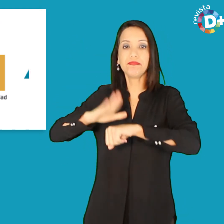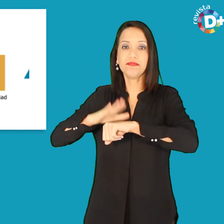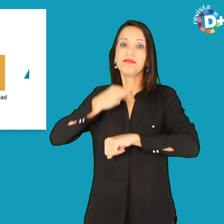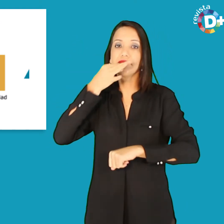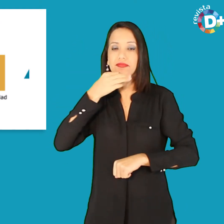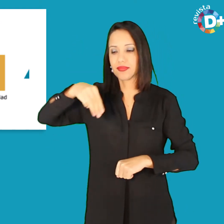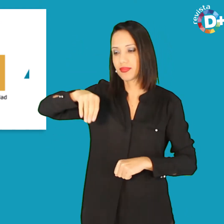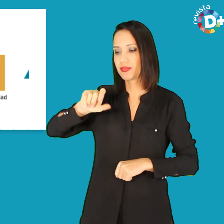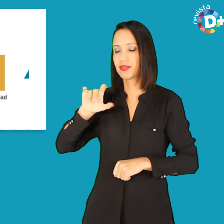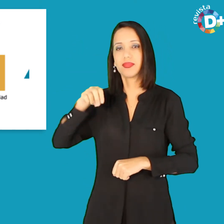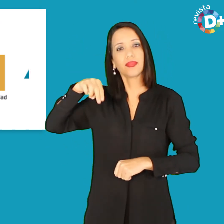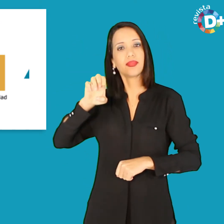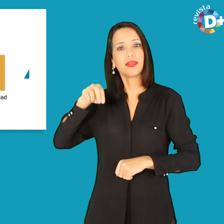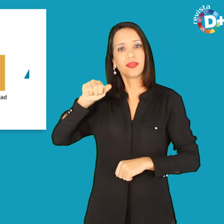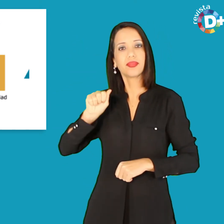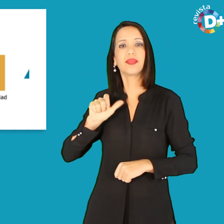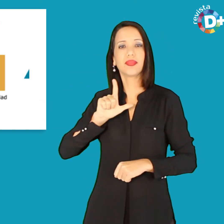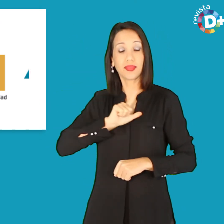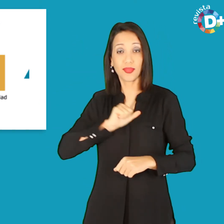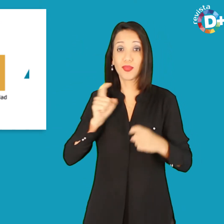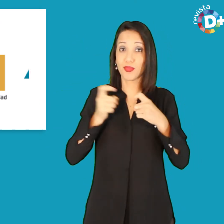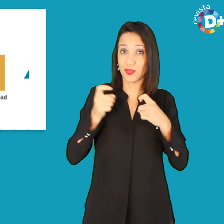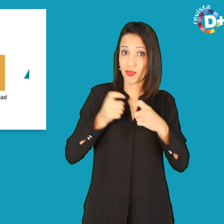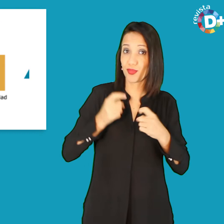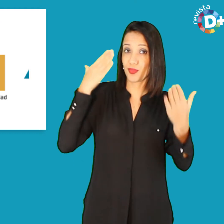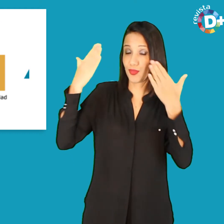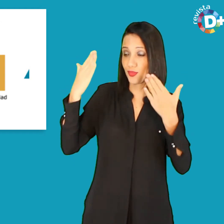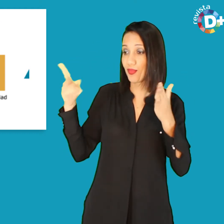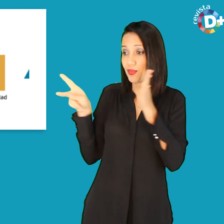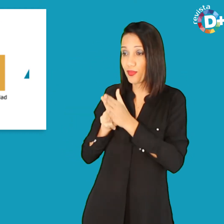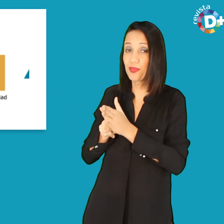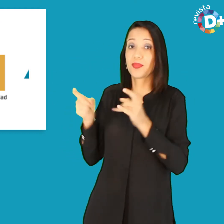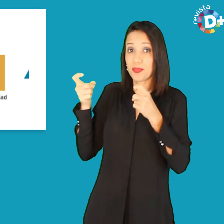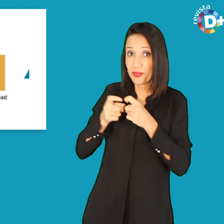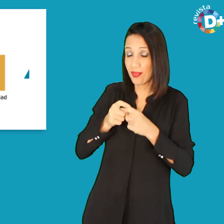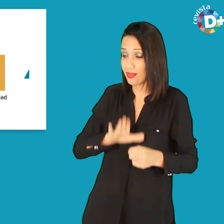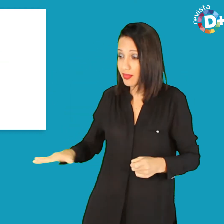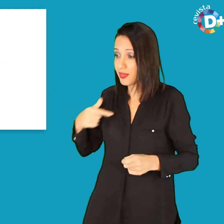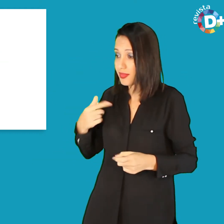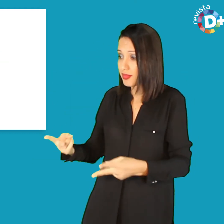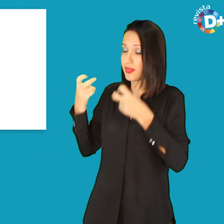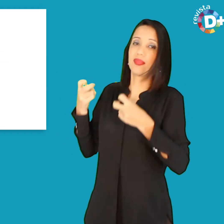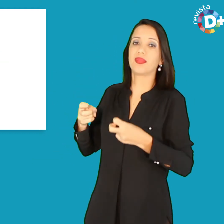clínico veio de um neuropediatra, quando ele tinha por volta de 7 anos, confirmando as